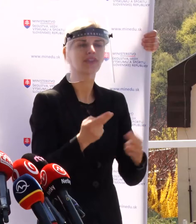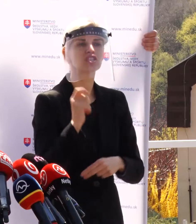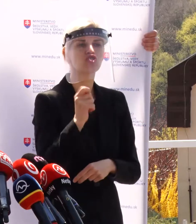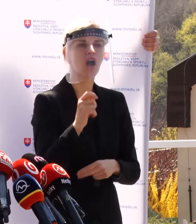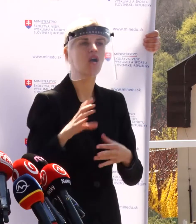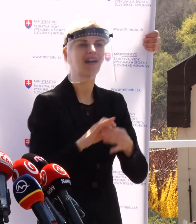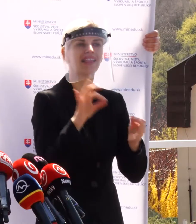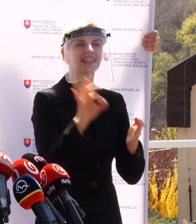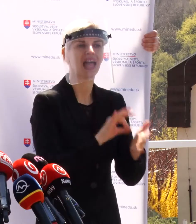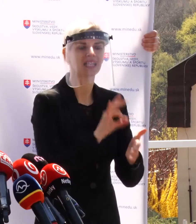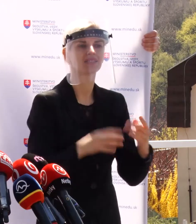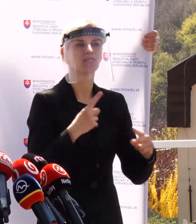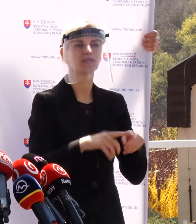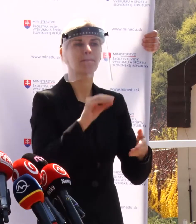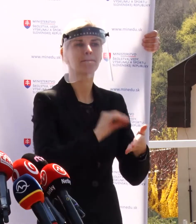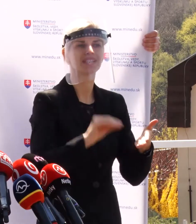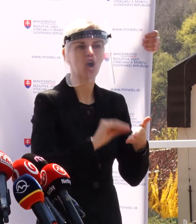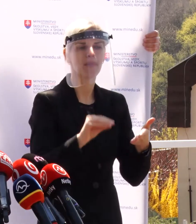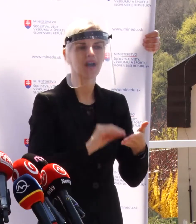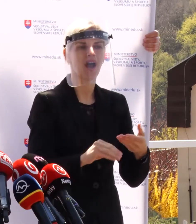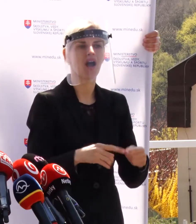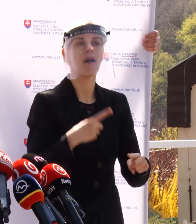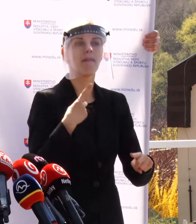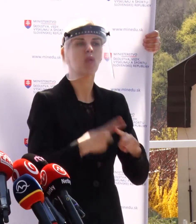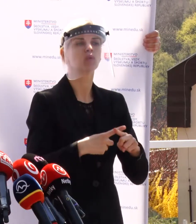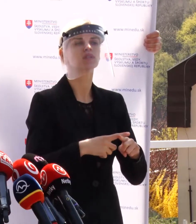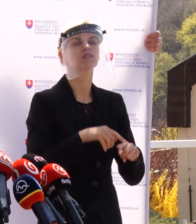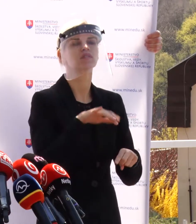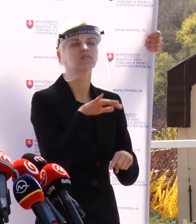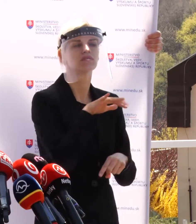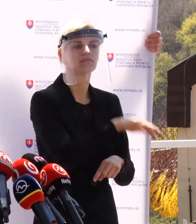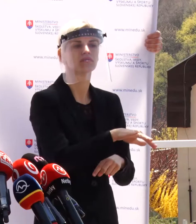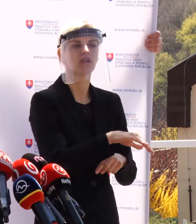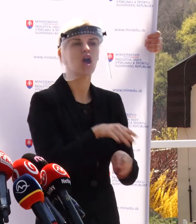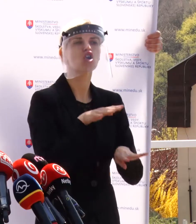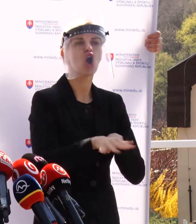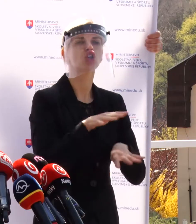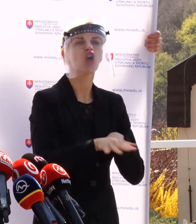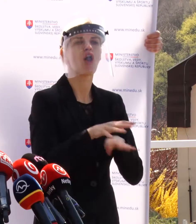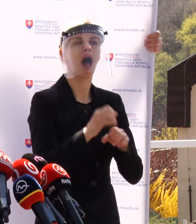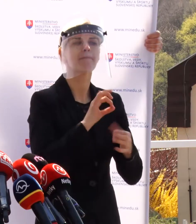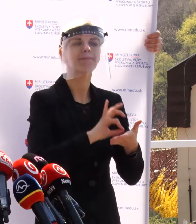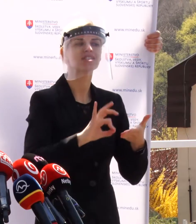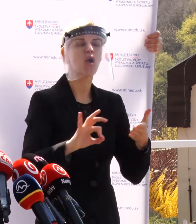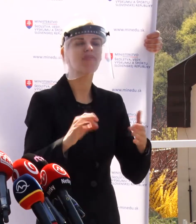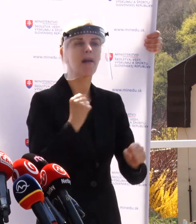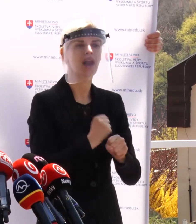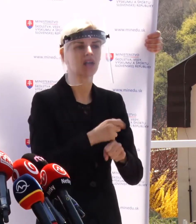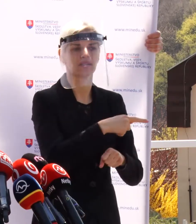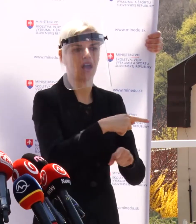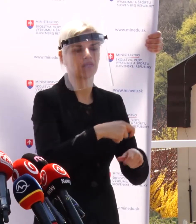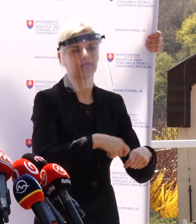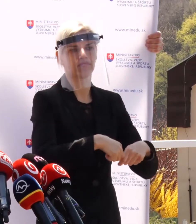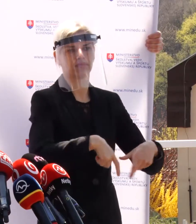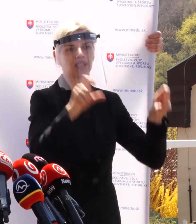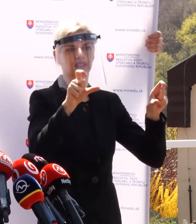základe testov a písomných skúšok a ruší sa povinnosť realizovať predpísané kontrolné písomné práce. Čo sa týka